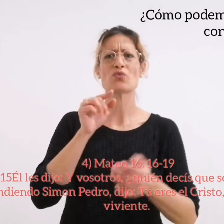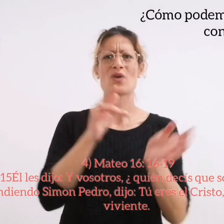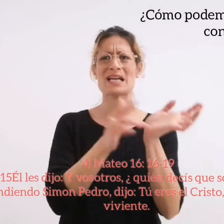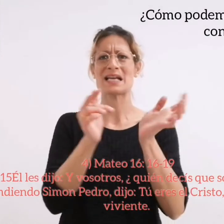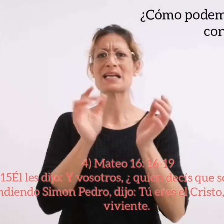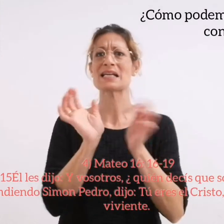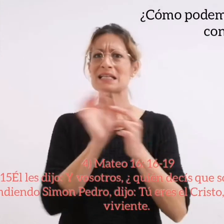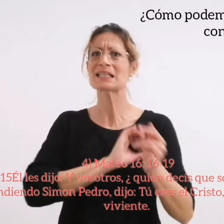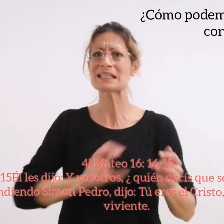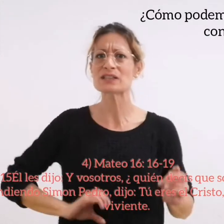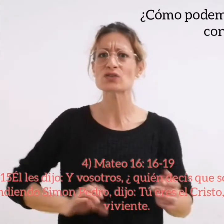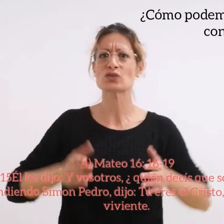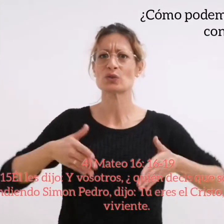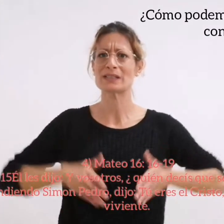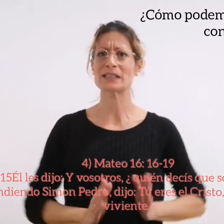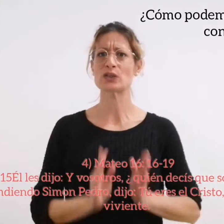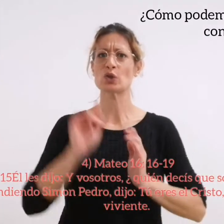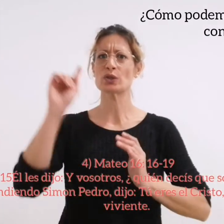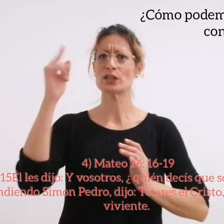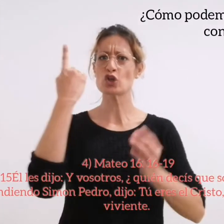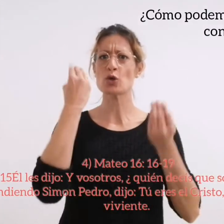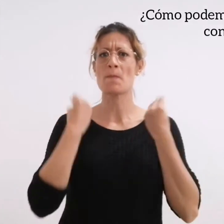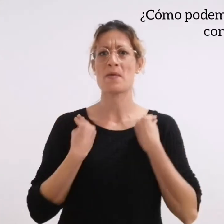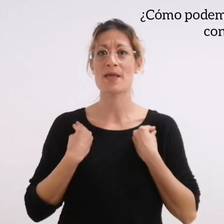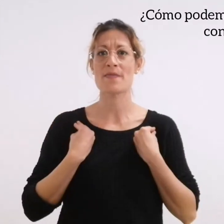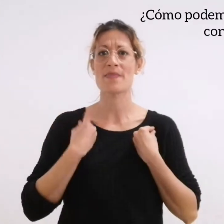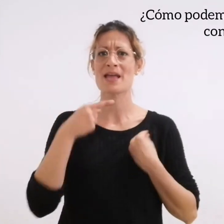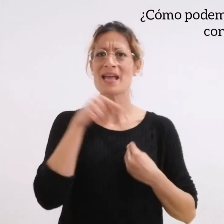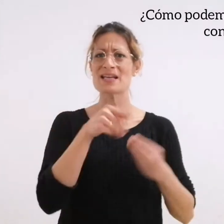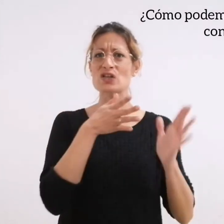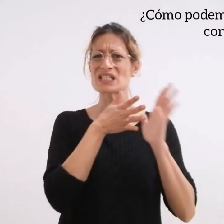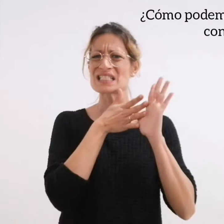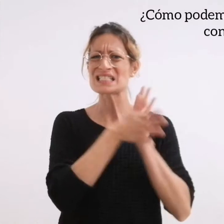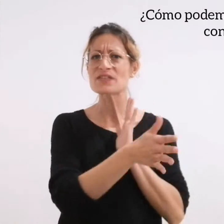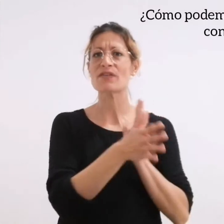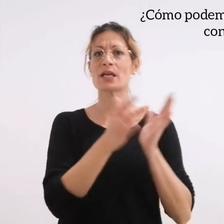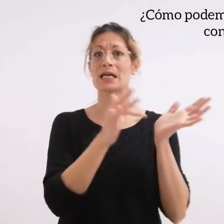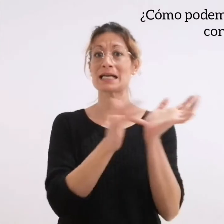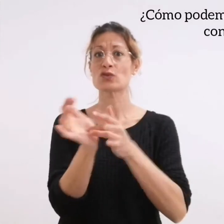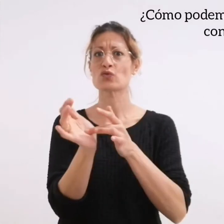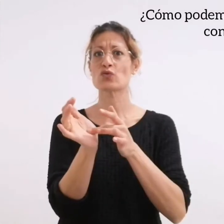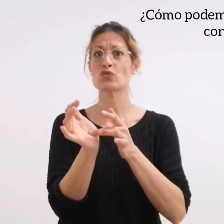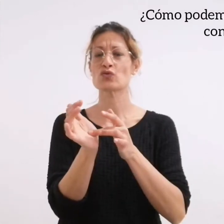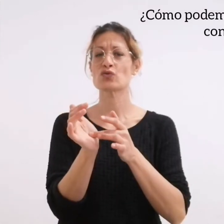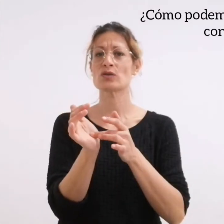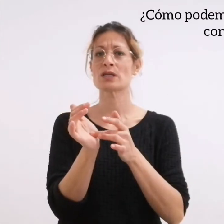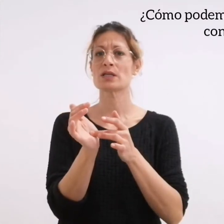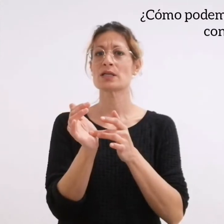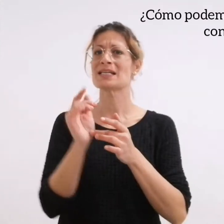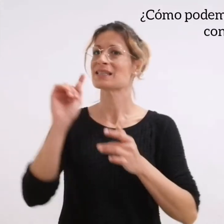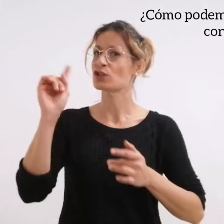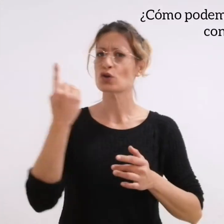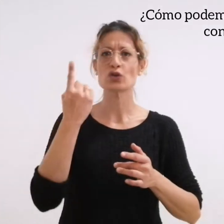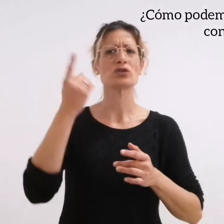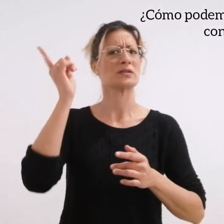viviente. Eso significa que Jesús, el hombre que estaba delante de él, es también Dios, el Hijo del Dios